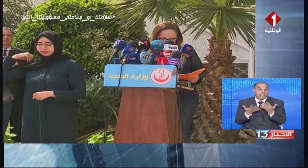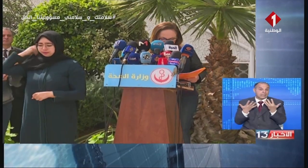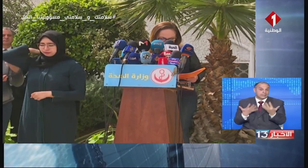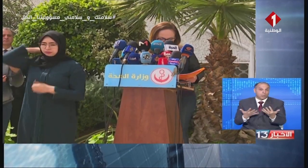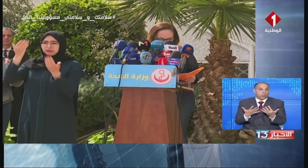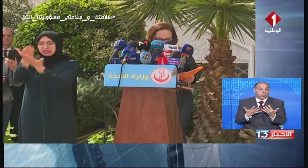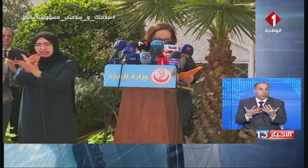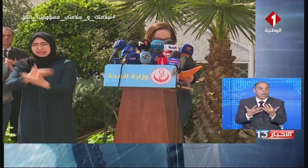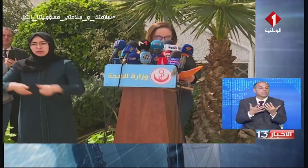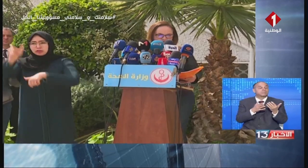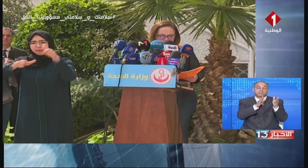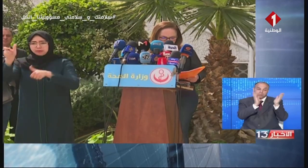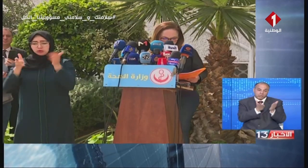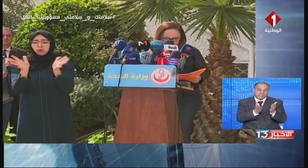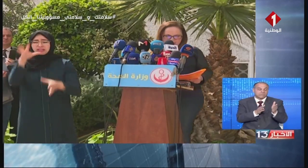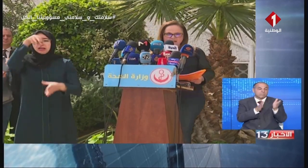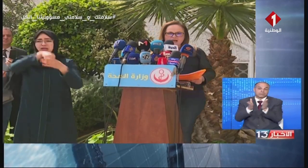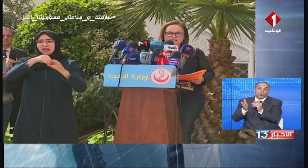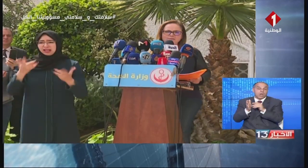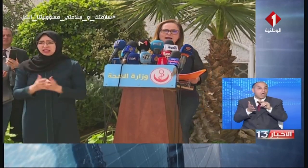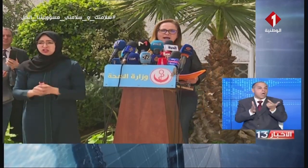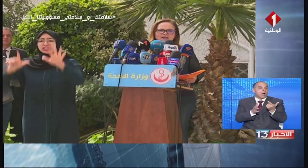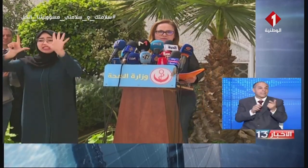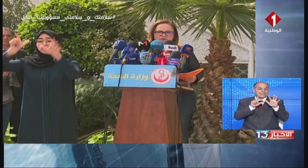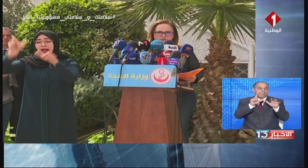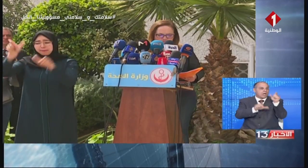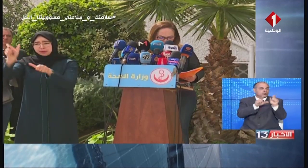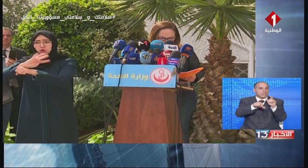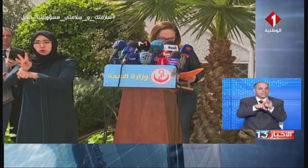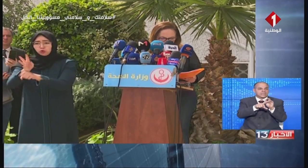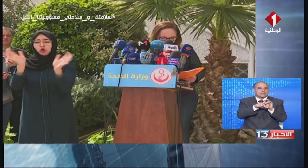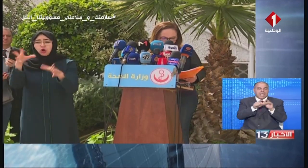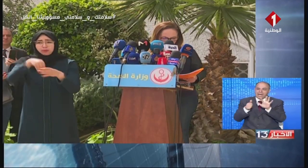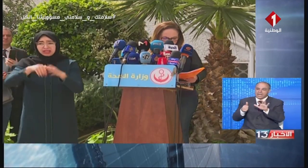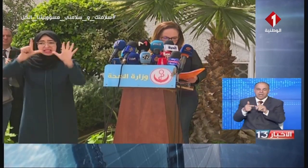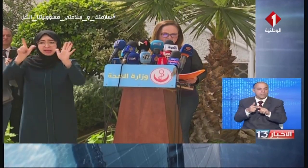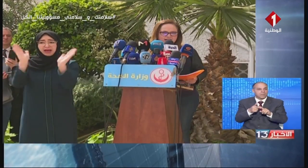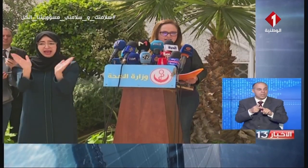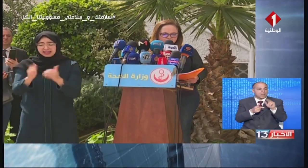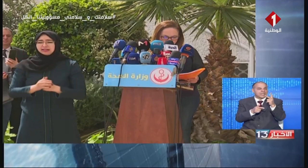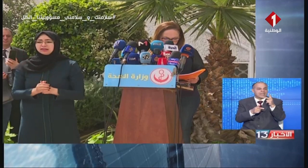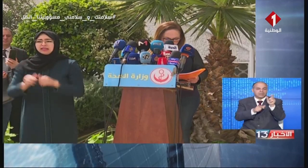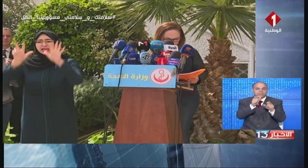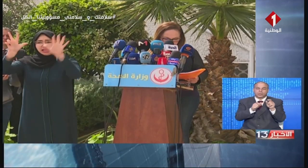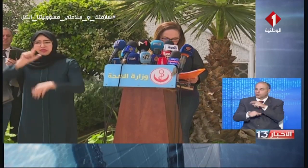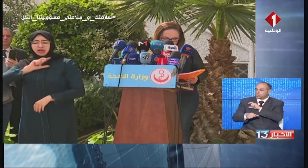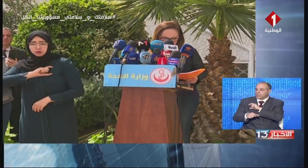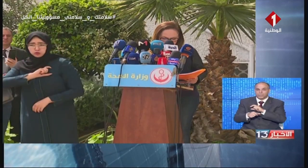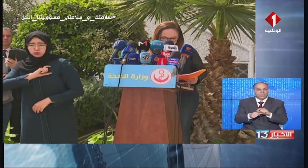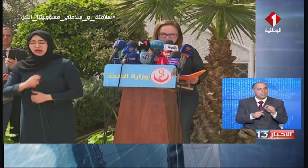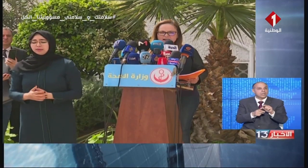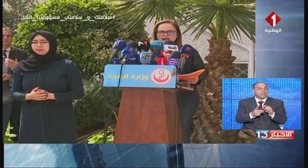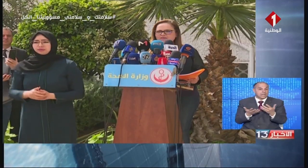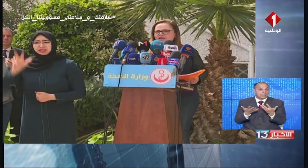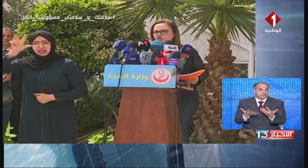التي تم إيواؤها بالمستشفيات، عندنا 7 حالات بمستشفى أريانا و3 حالات بسوسة.